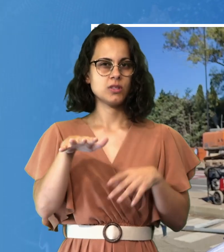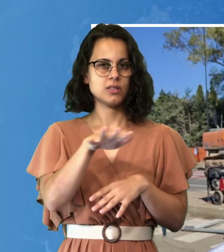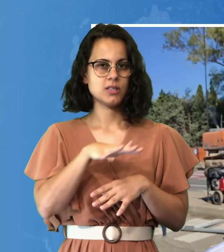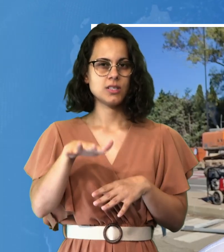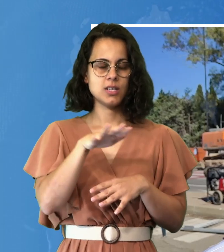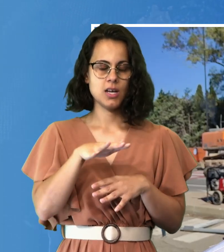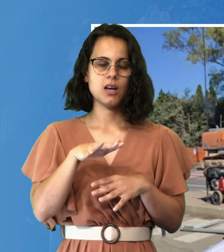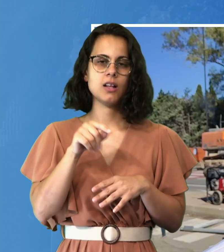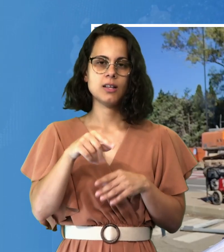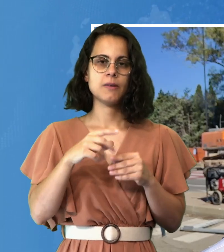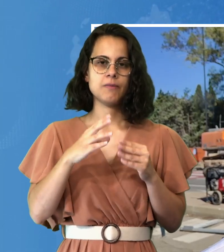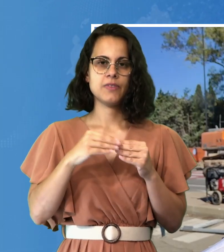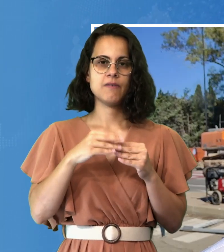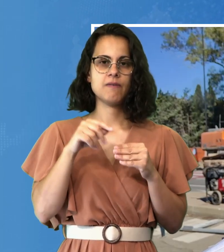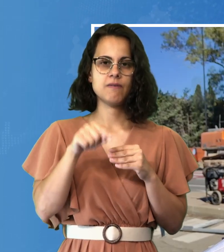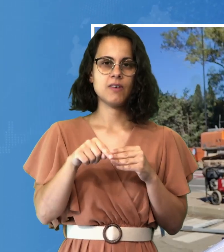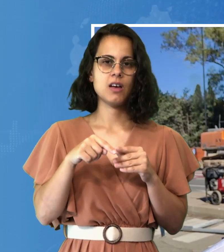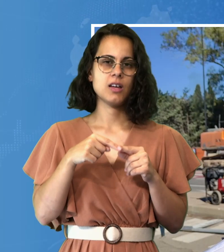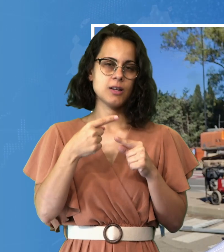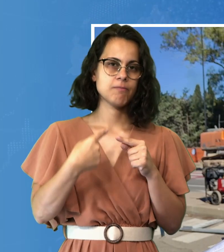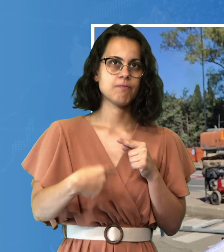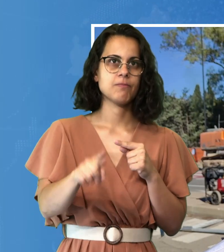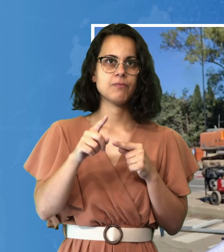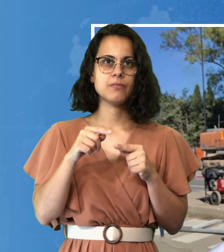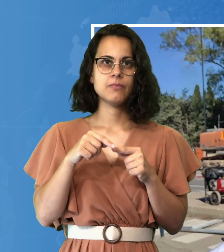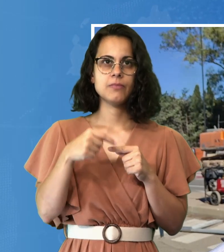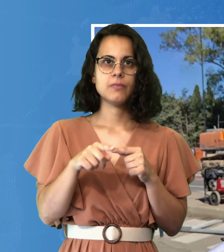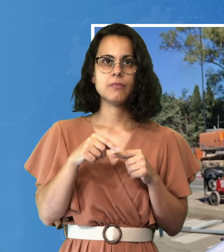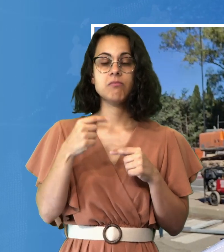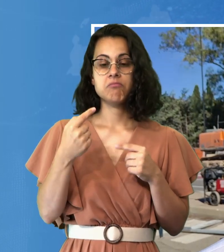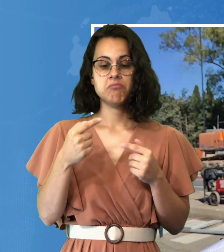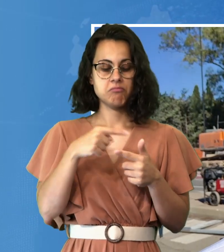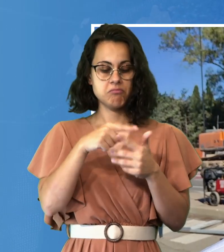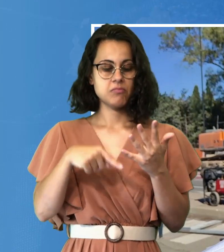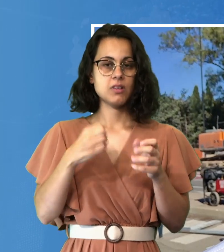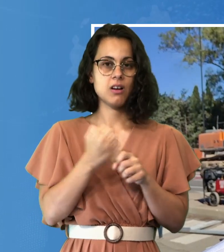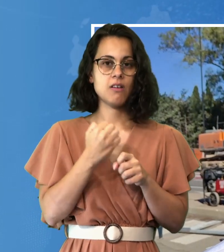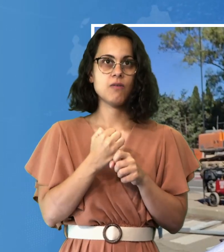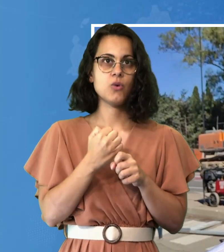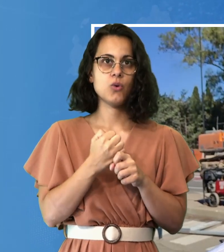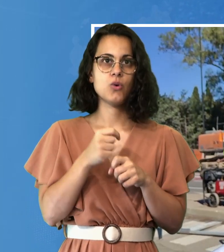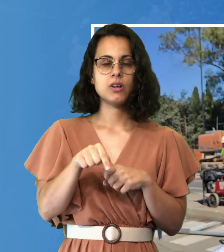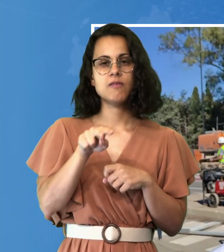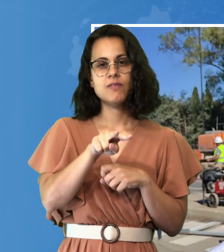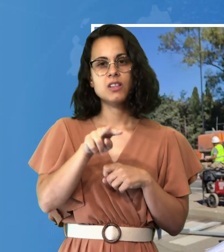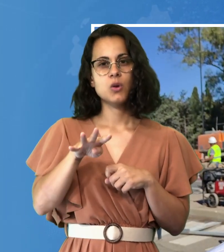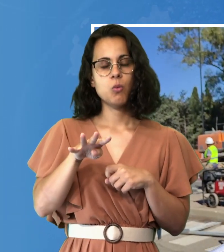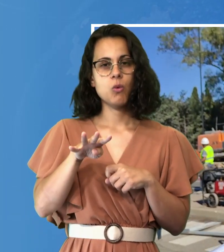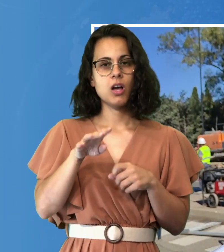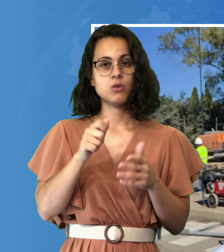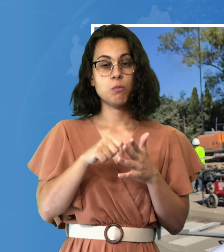naturalmente nel più breve tempo possibile. Dico questo perché il 24 avremo la riunione